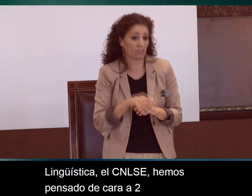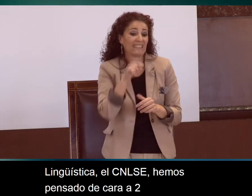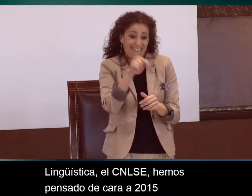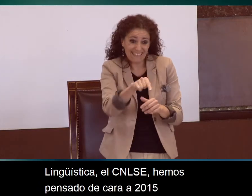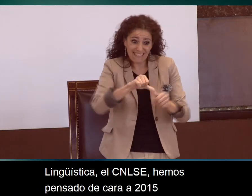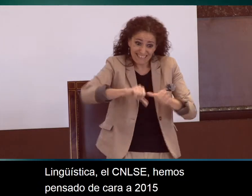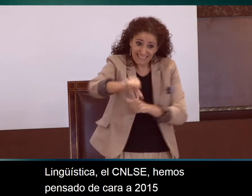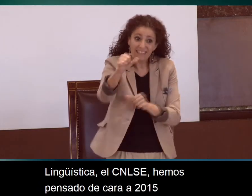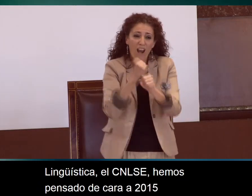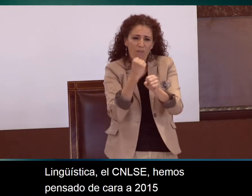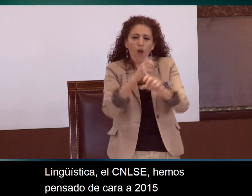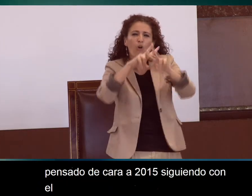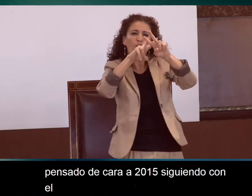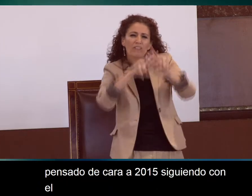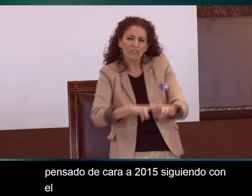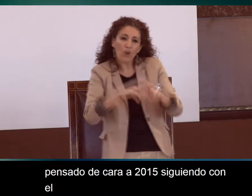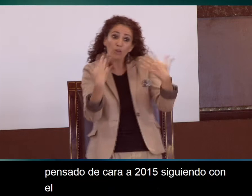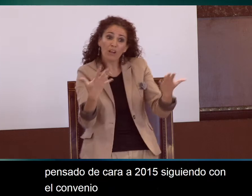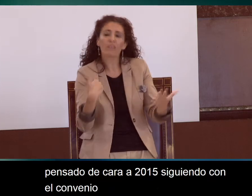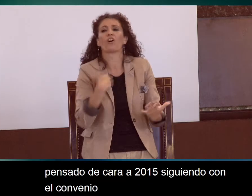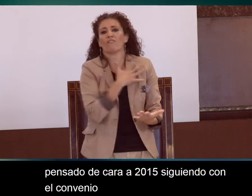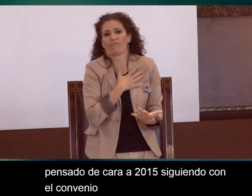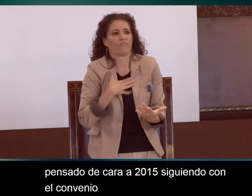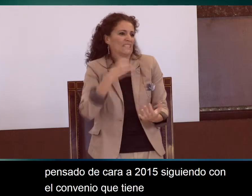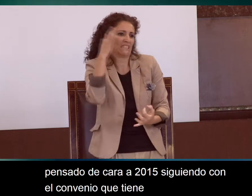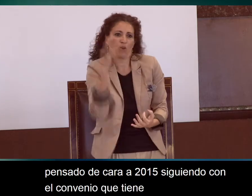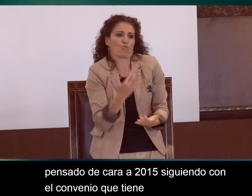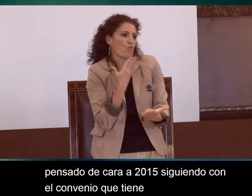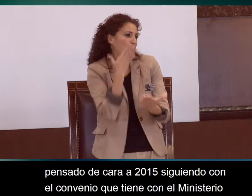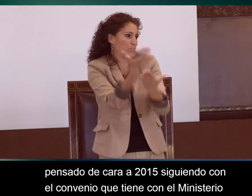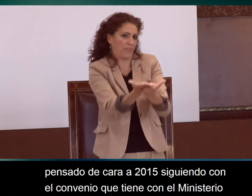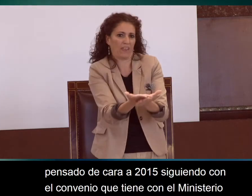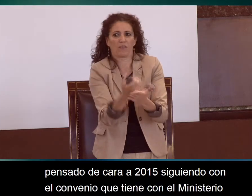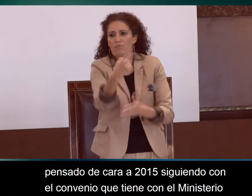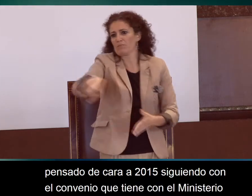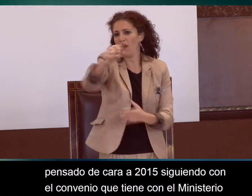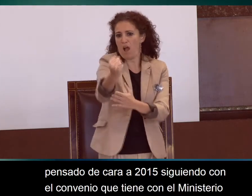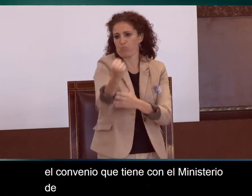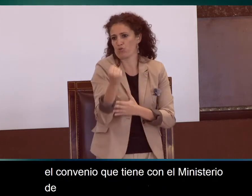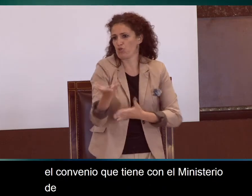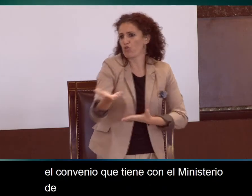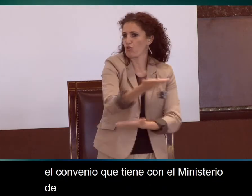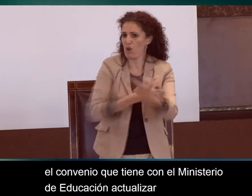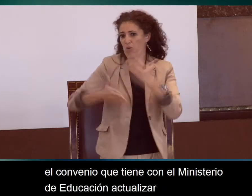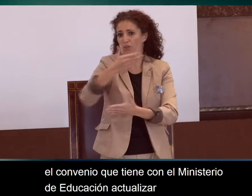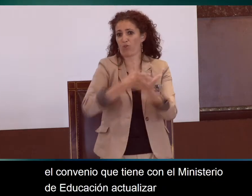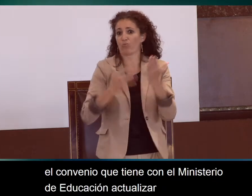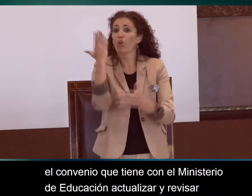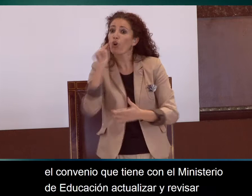para facilitarse a los centros educativos que opten por esta educación en la modalidad bilingüe. Y, por supuesto, que contaremos con vuestro